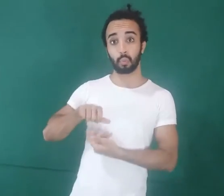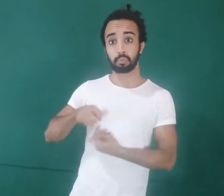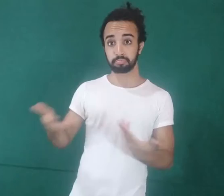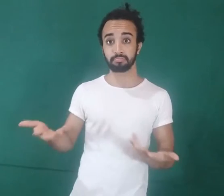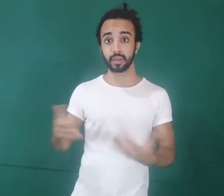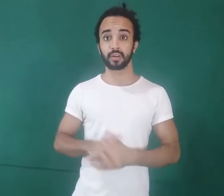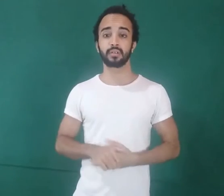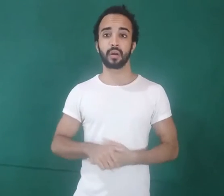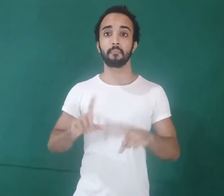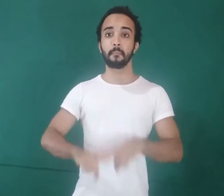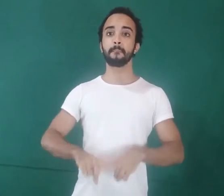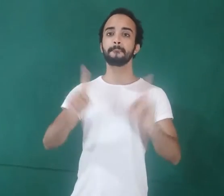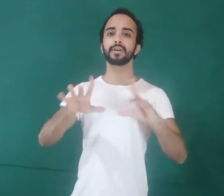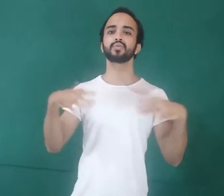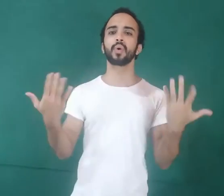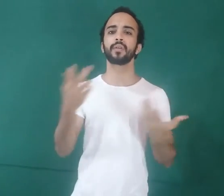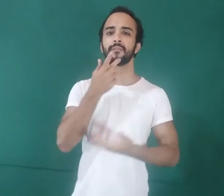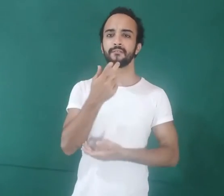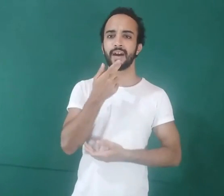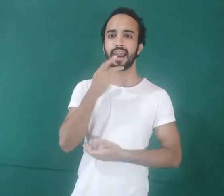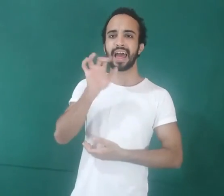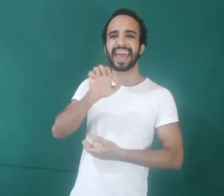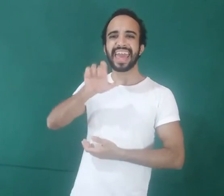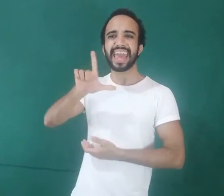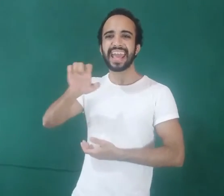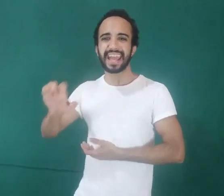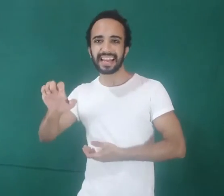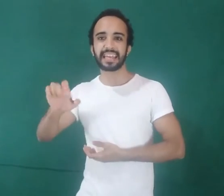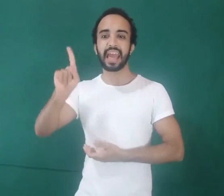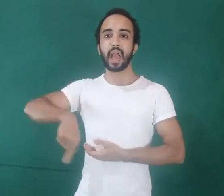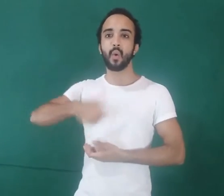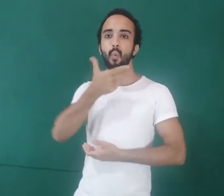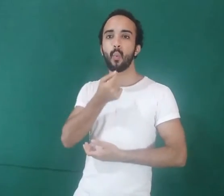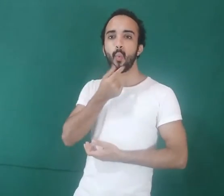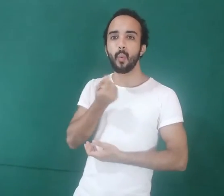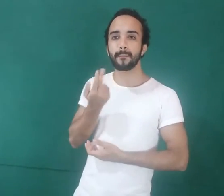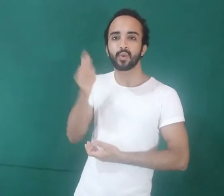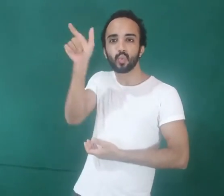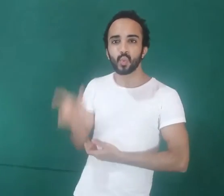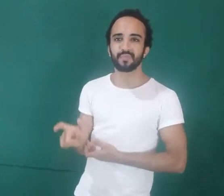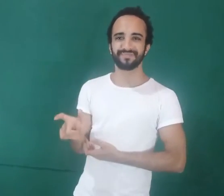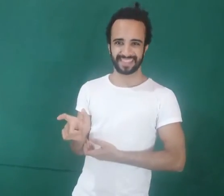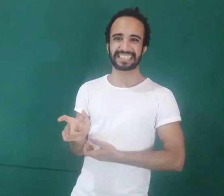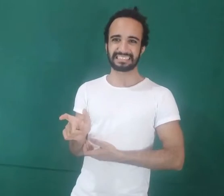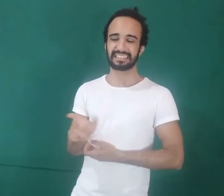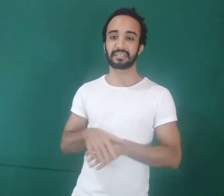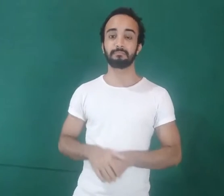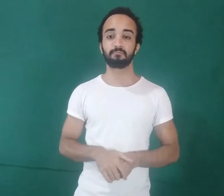Mas, quando digo ele, eu digo essa coisa como se fosse o ele da figura masculina, o ó. O homem, né? Uhum.